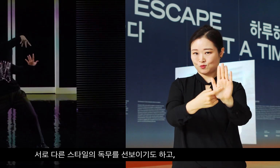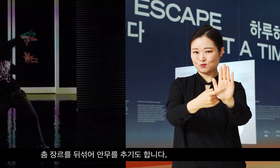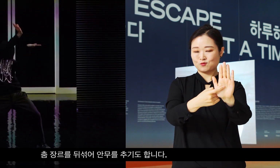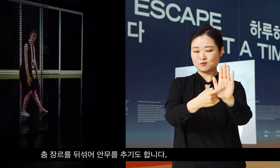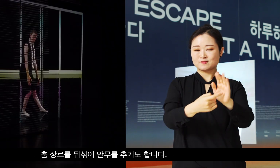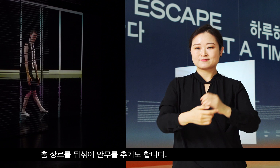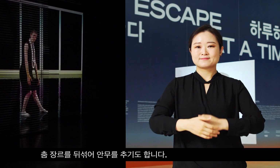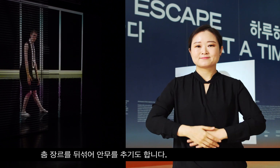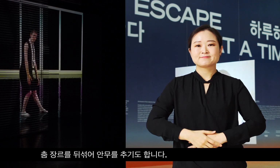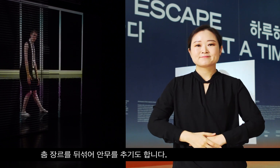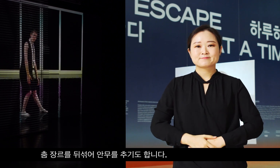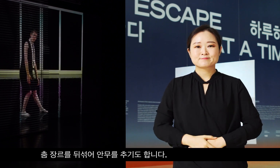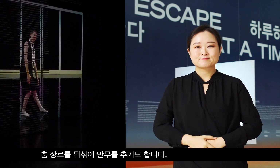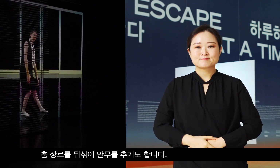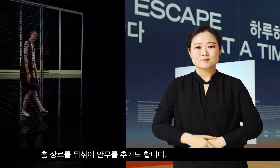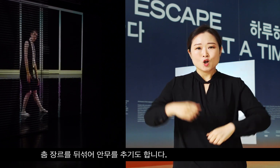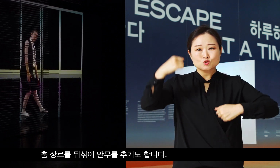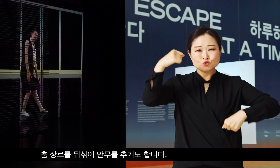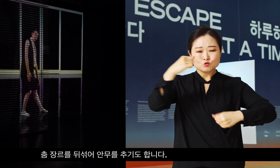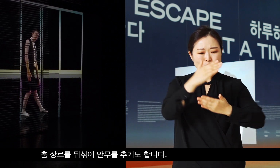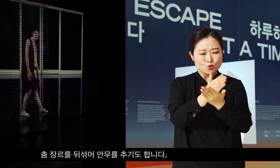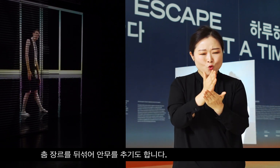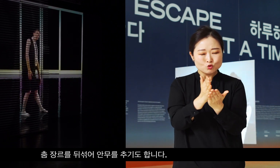춤 장르를 뒤섞어 안무를 추기도 합니다.